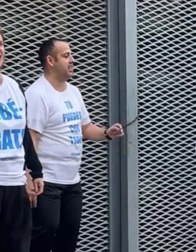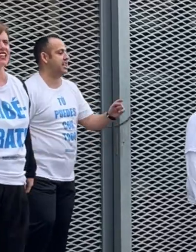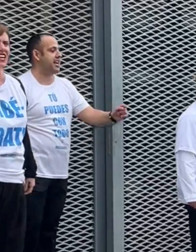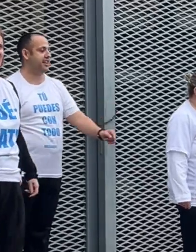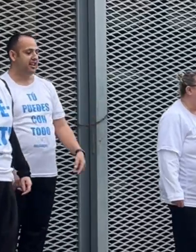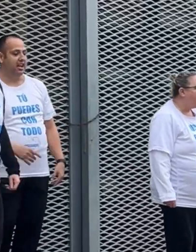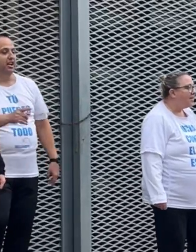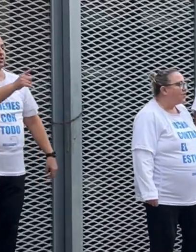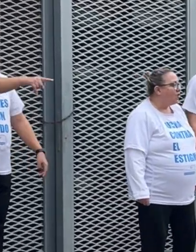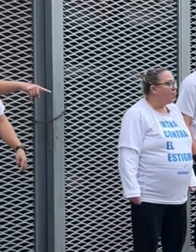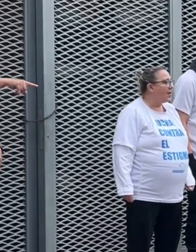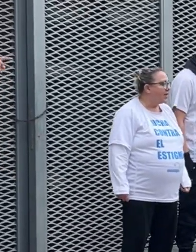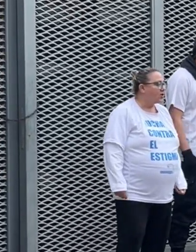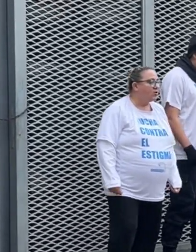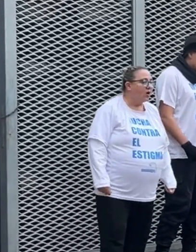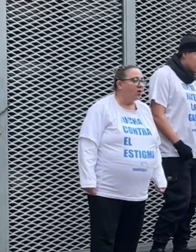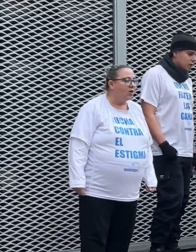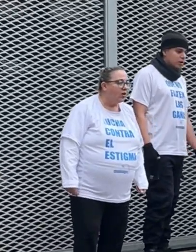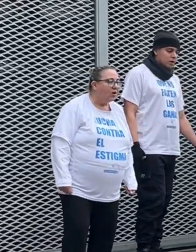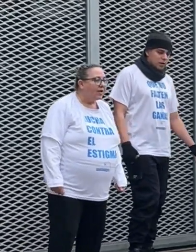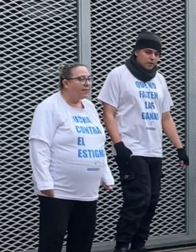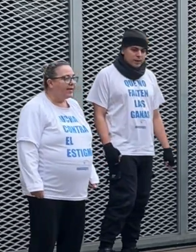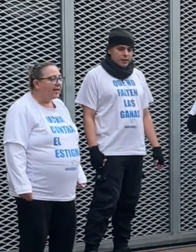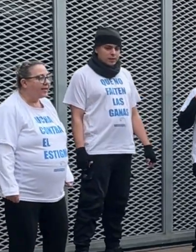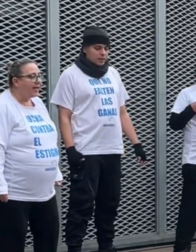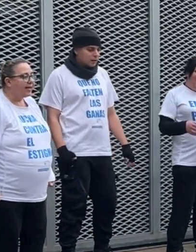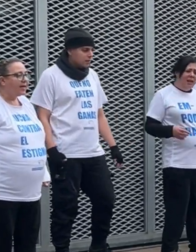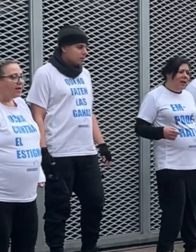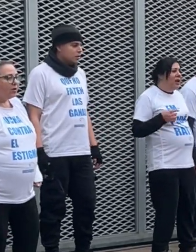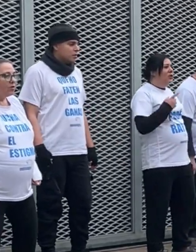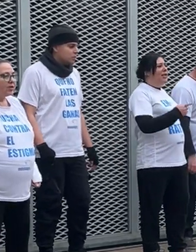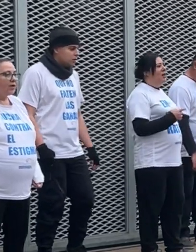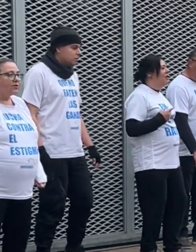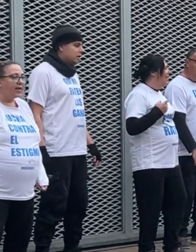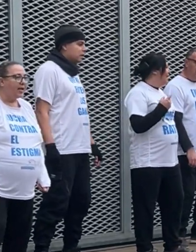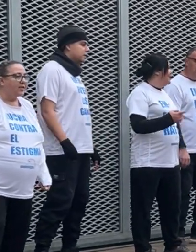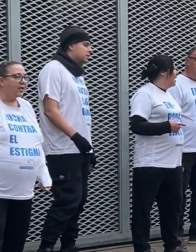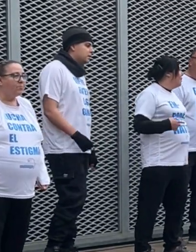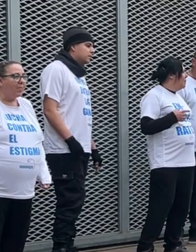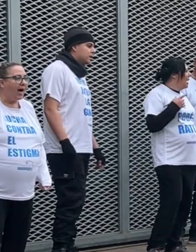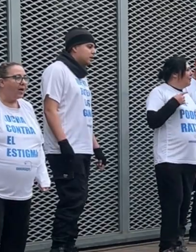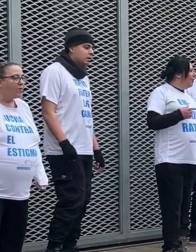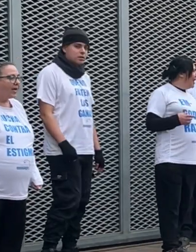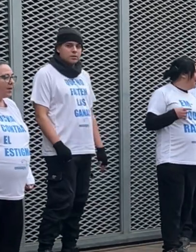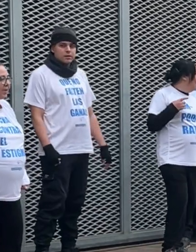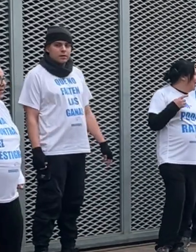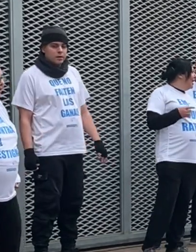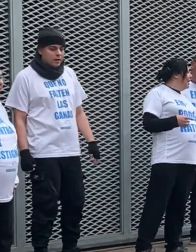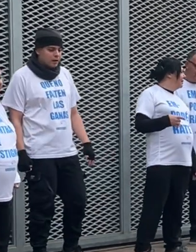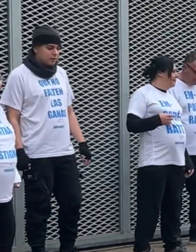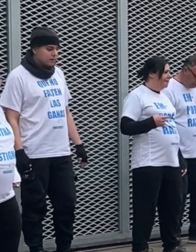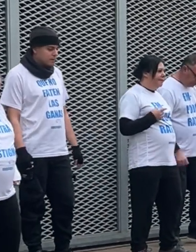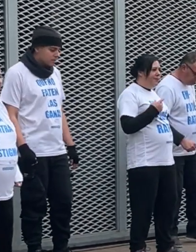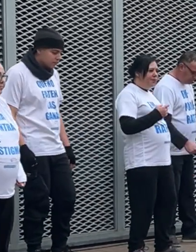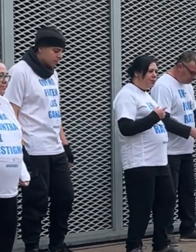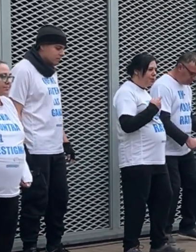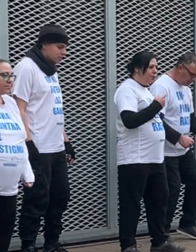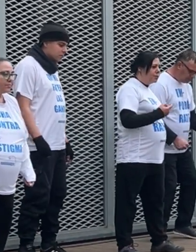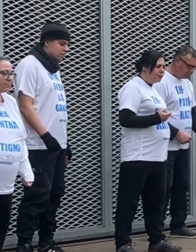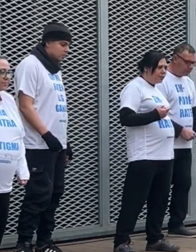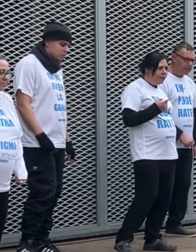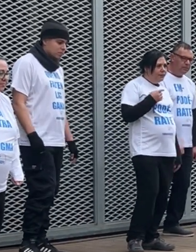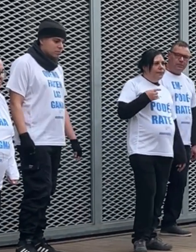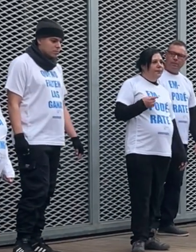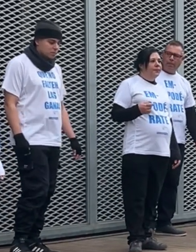crecer y crecer. Tú puedes con todo, libérate, lucha contra el estigma. Después de